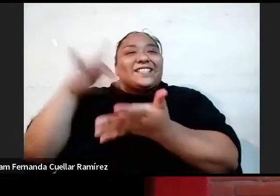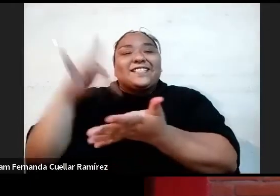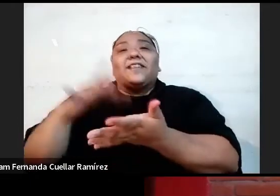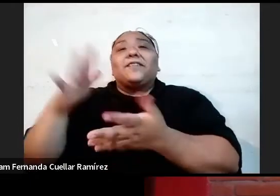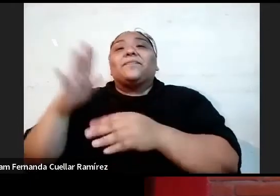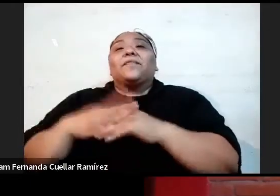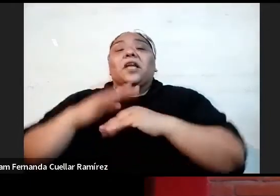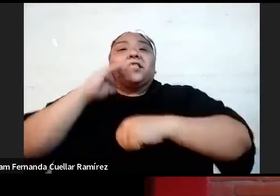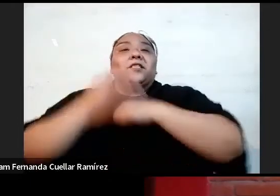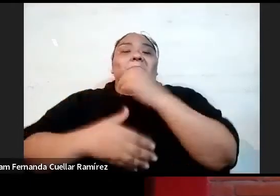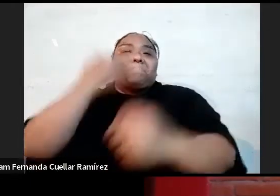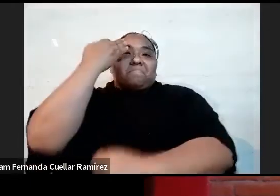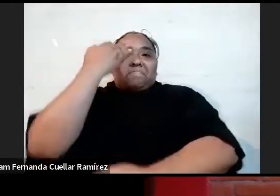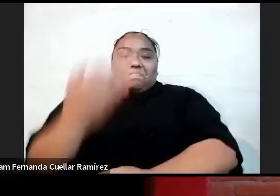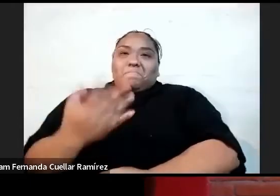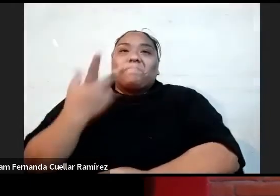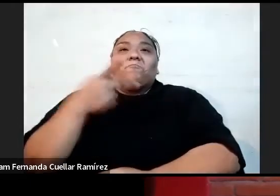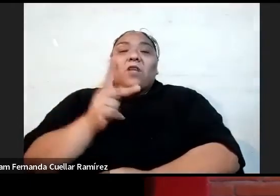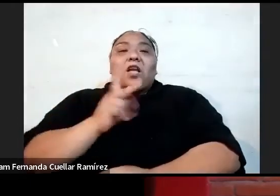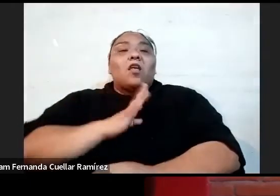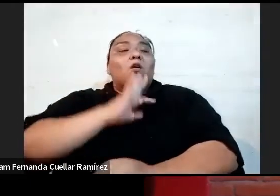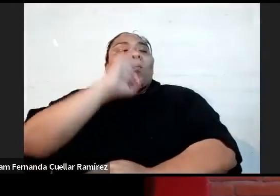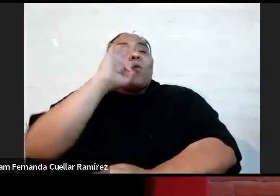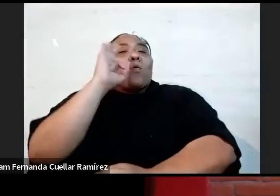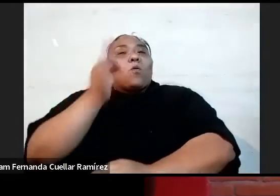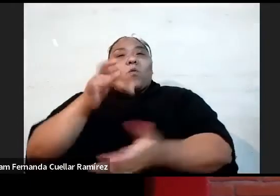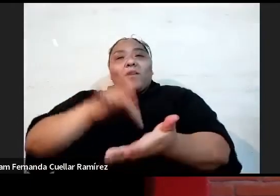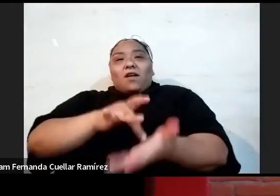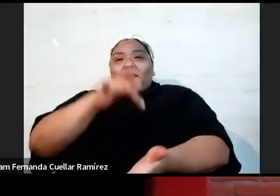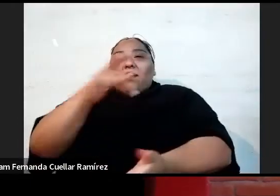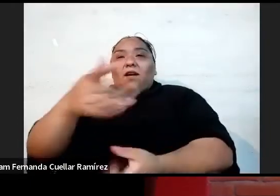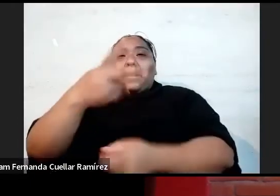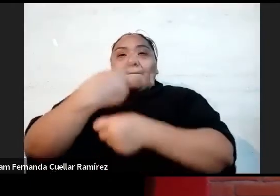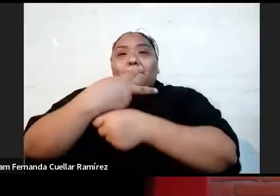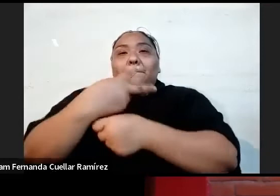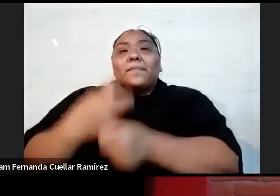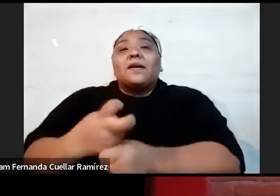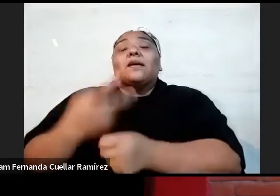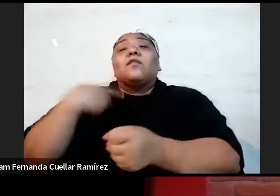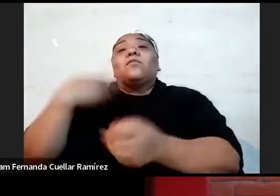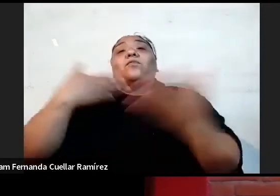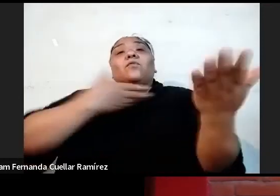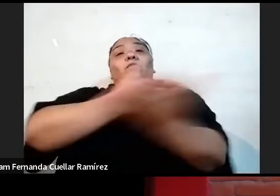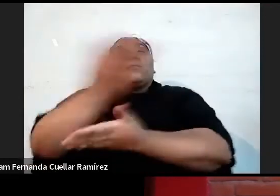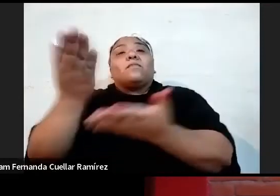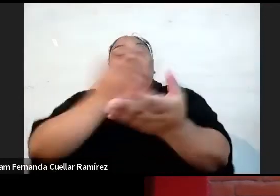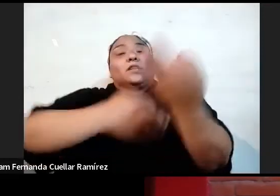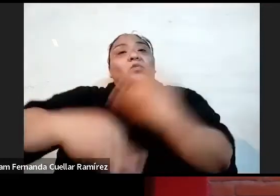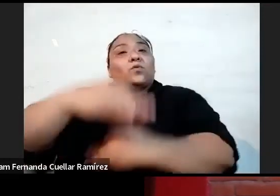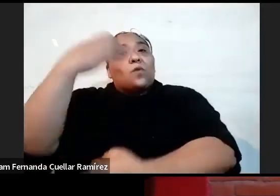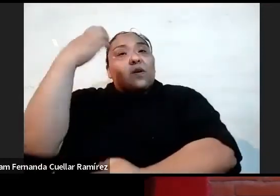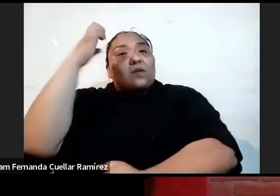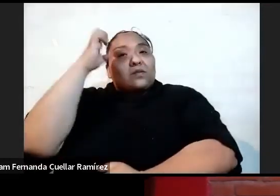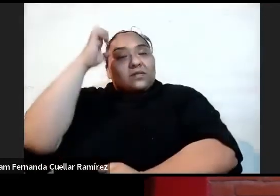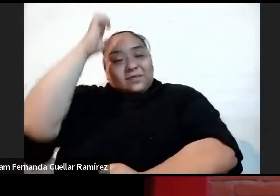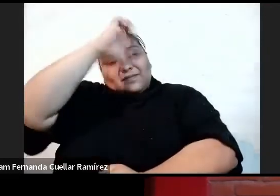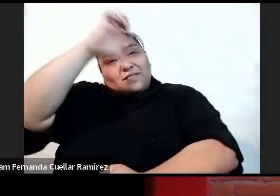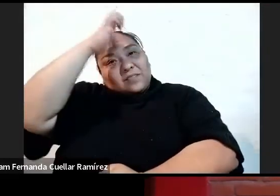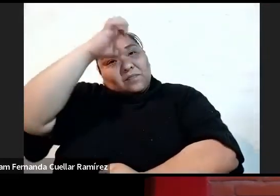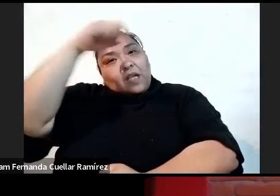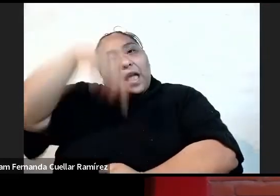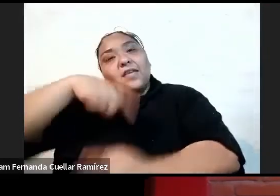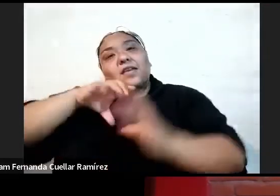Pero muchísimas gracias por aceptar nuestra invitación, por compartir toda esta experiencia. Comunidad Estanquillo.